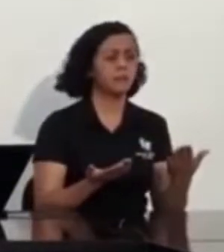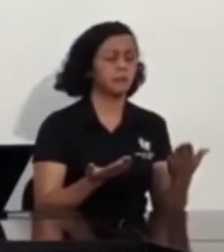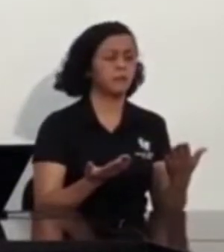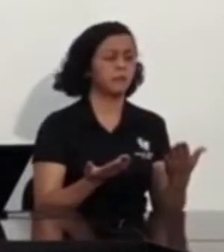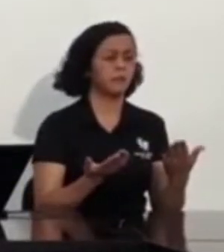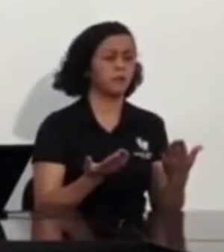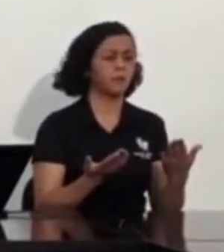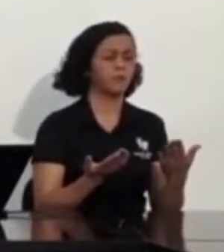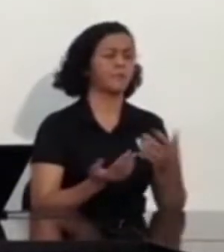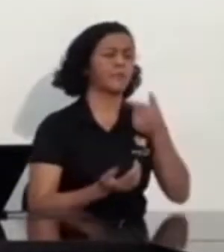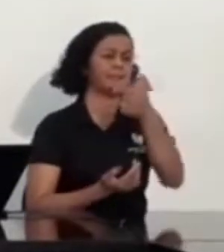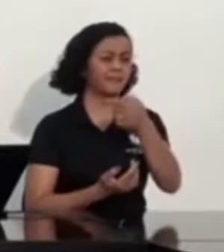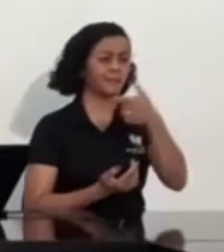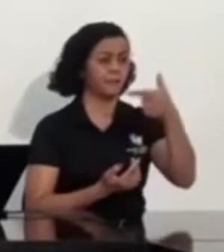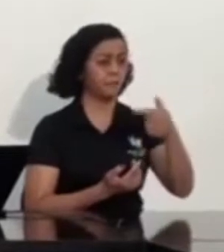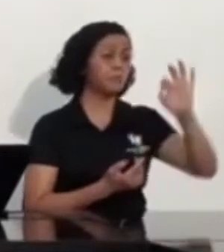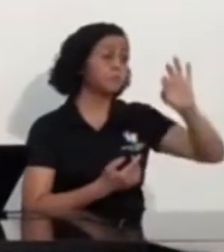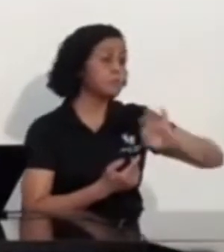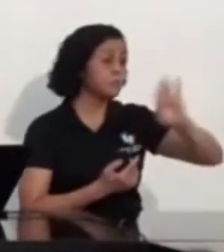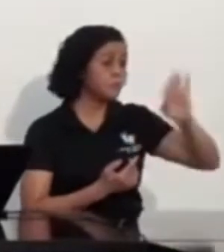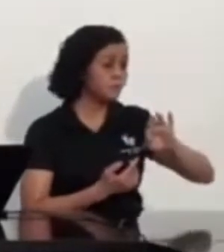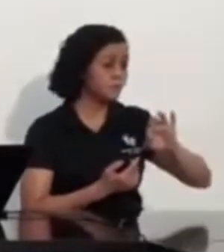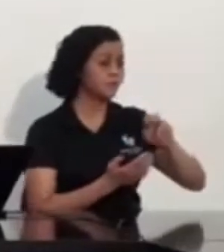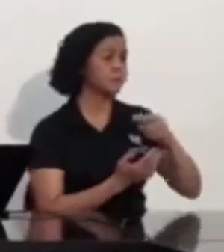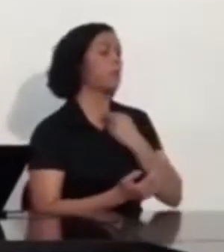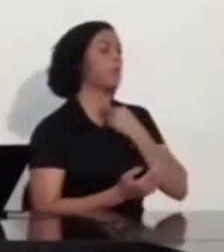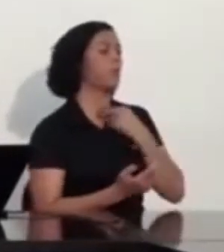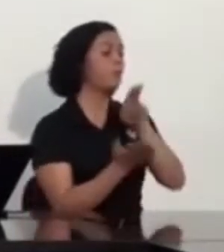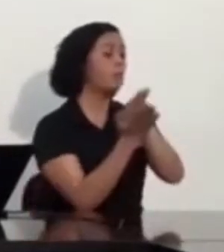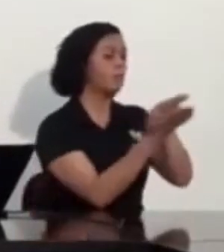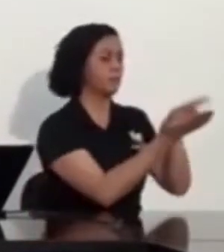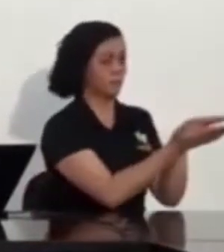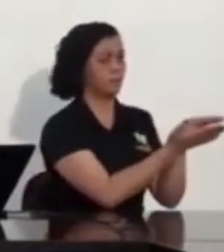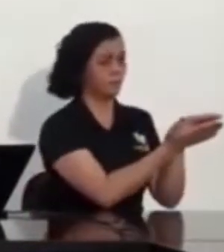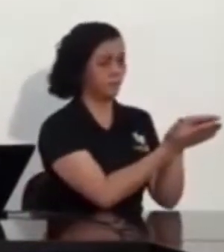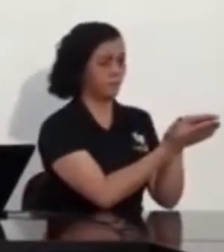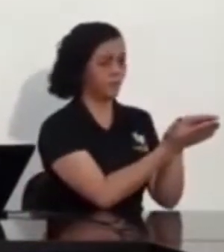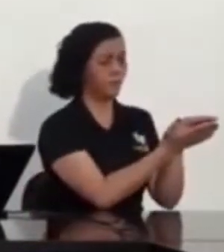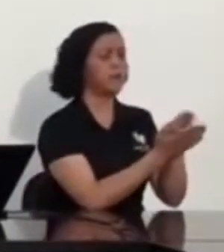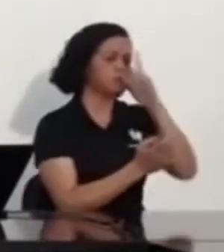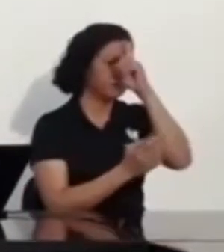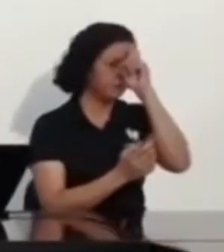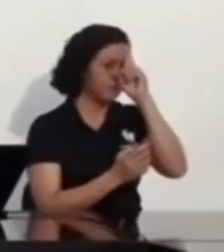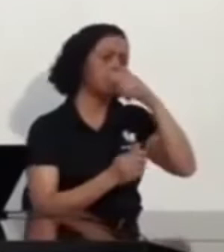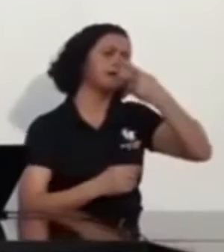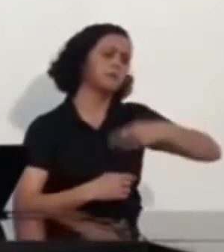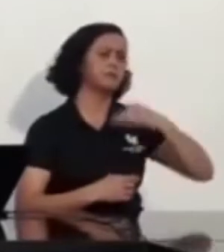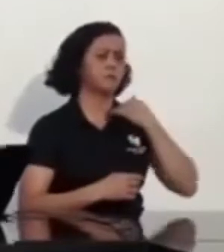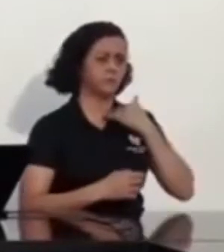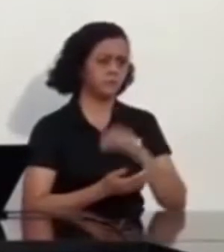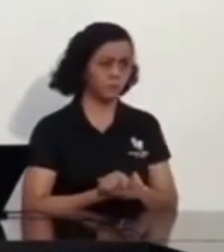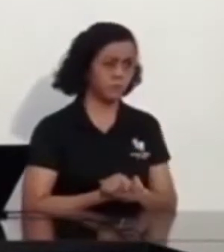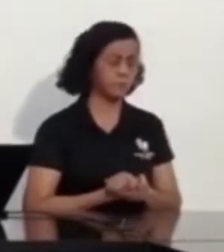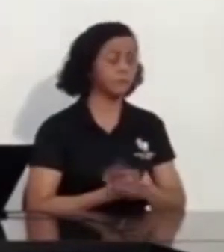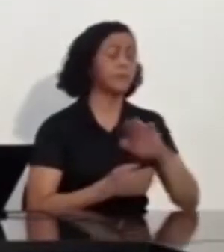de 72% de ocupação da rede. Já tivemos momentos mais difíceis, mas isso nós precisamos